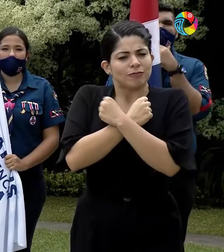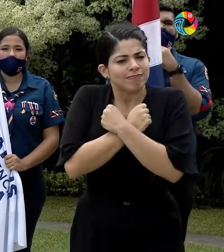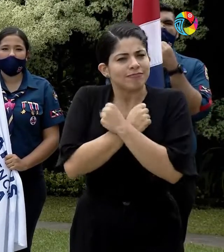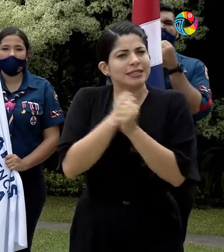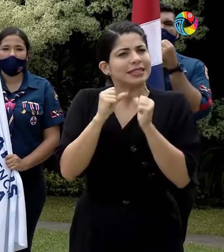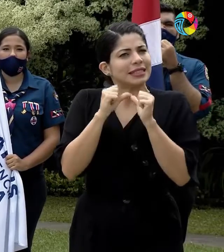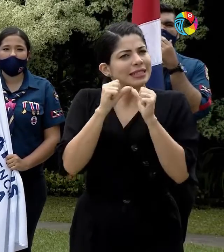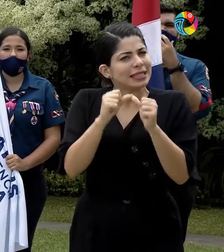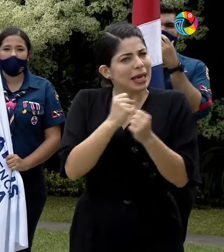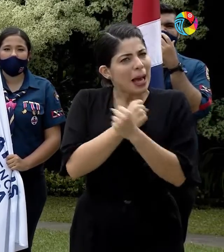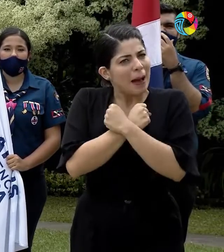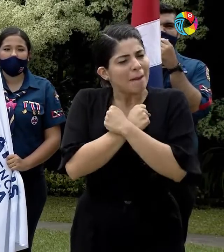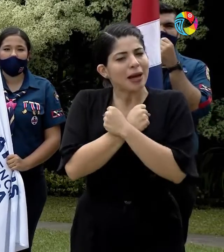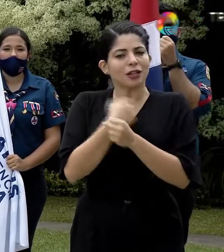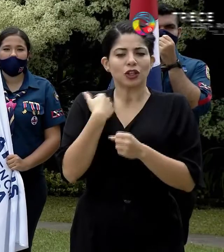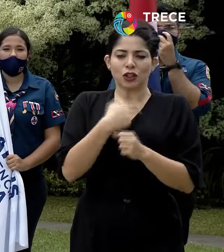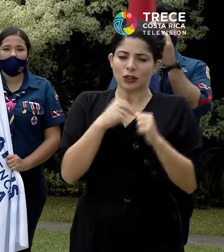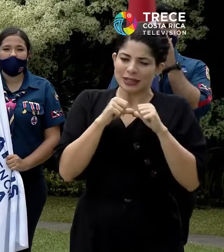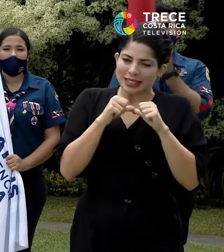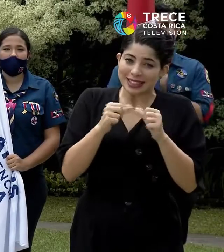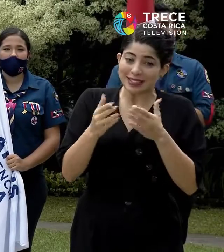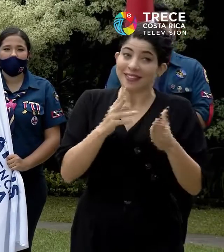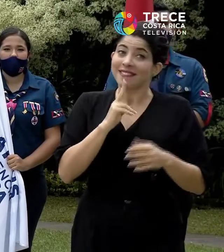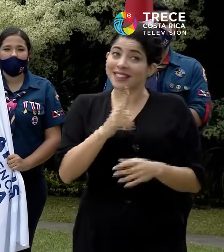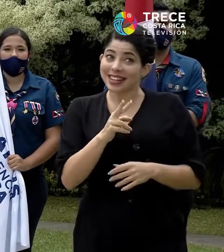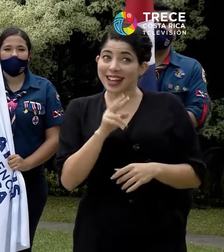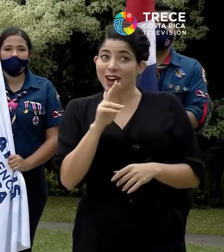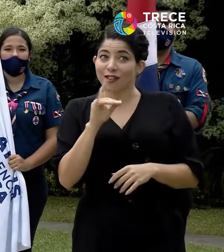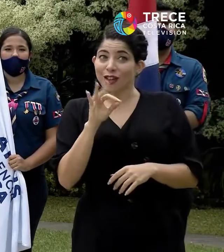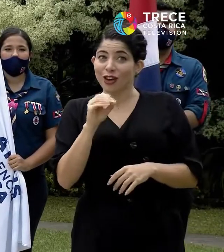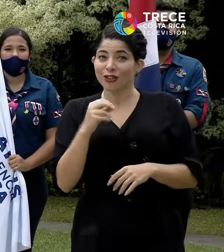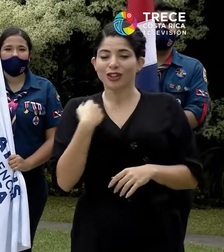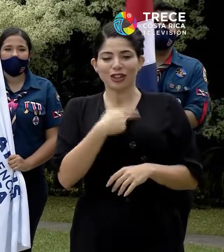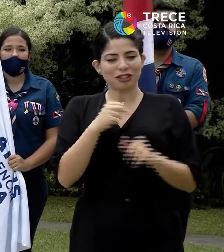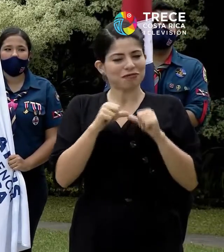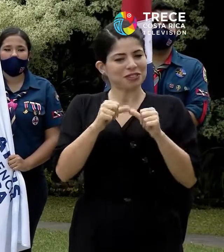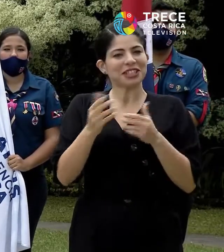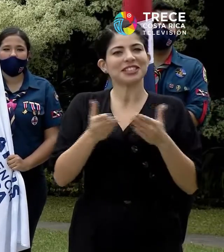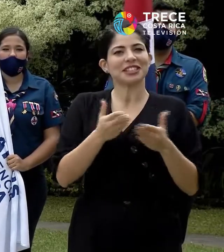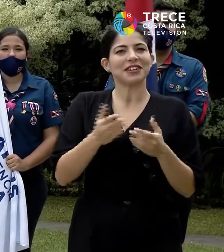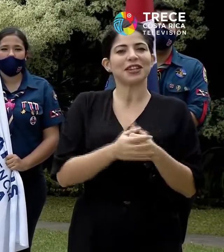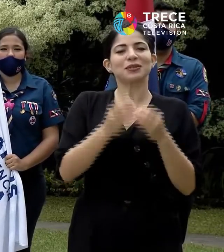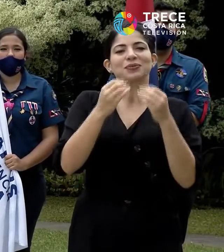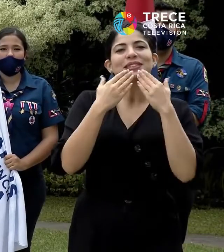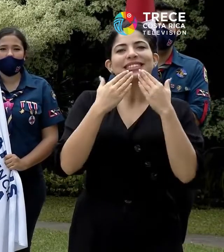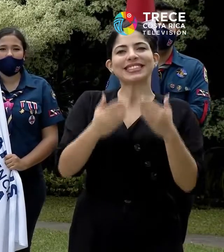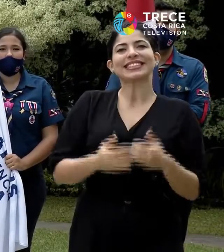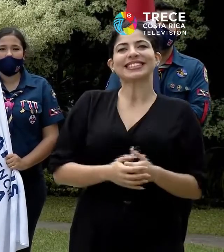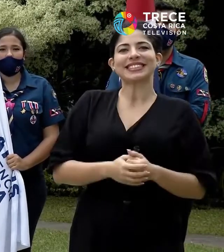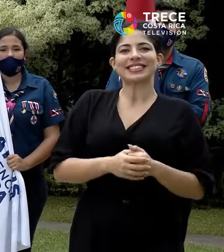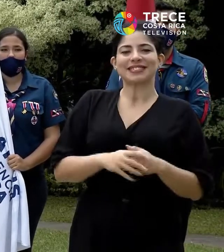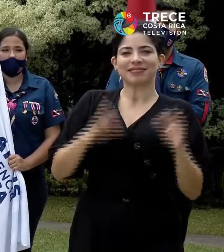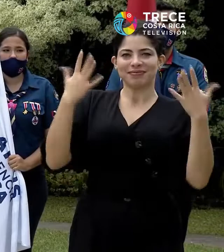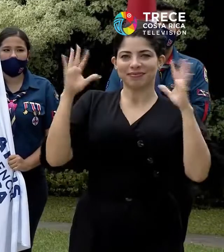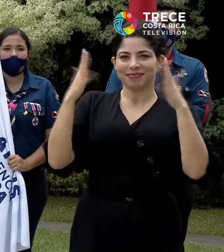seguiremos amando y al que seguiremos sirviendo. ¿Verdad, don Rodolfo? Seguiremos sirviendo. Muchísimas gracias.